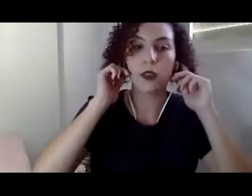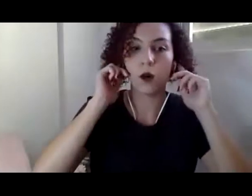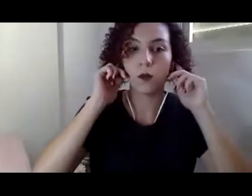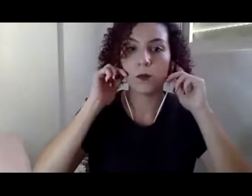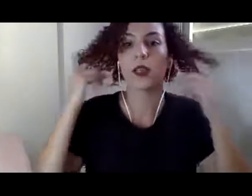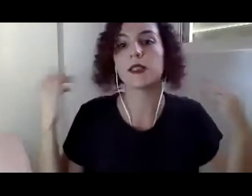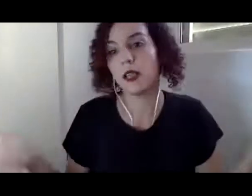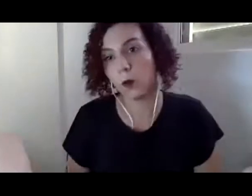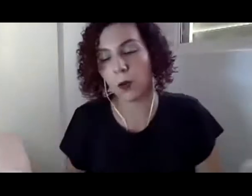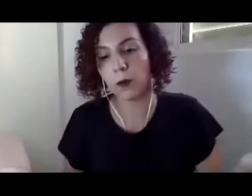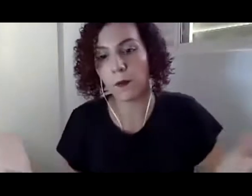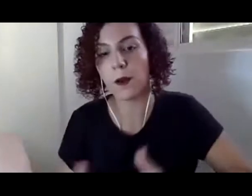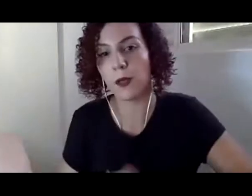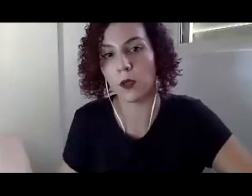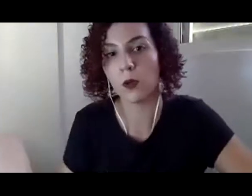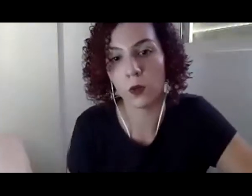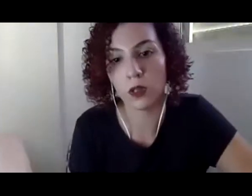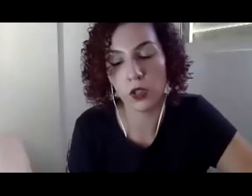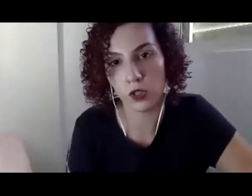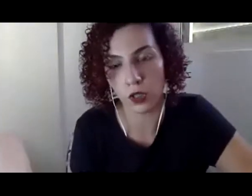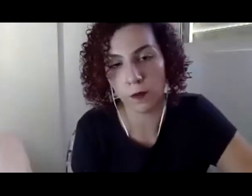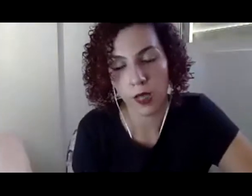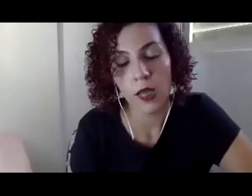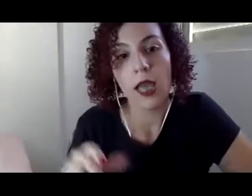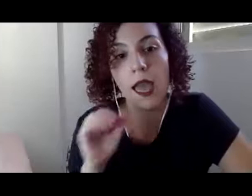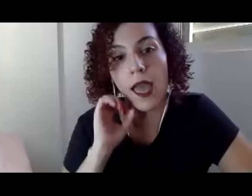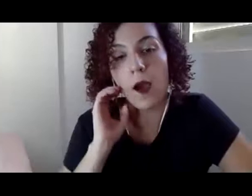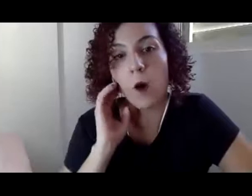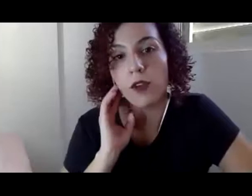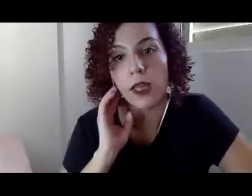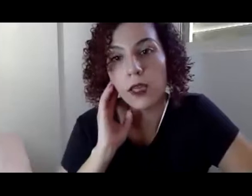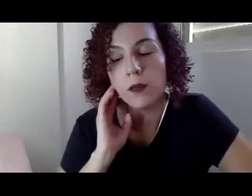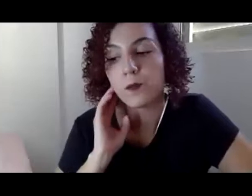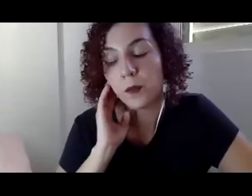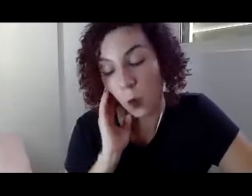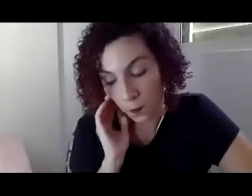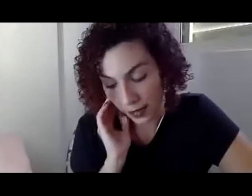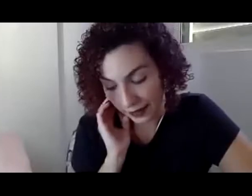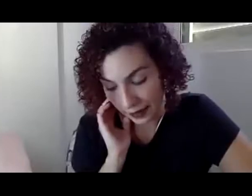ouvintes. Então, porque seria um problema para a pessoa surda dirigir. Houve aí